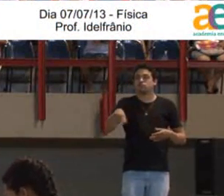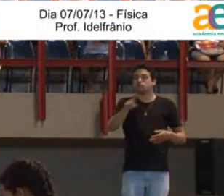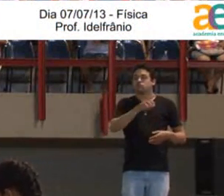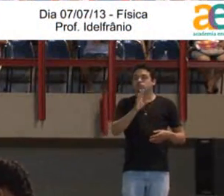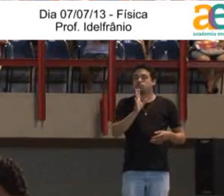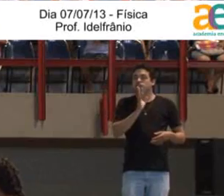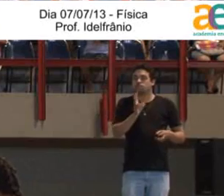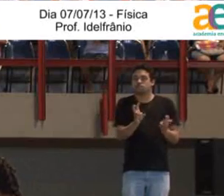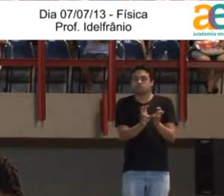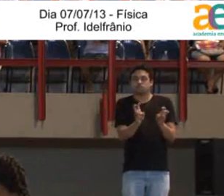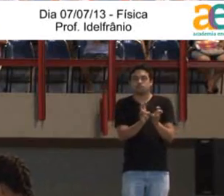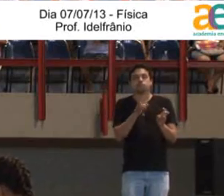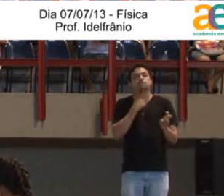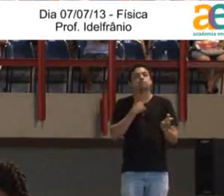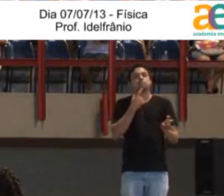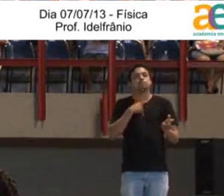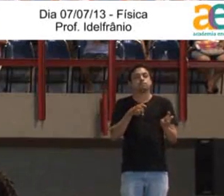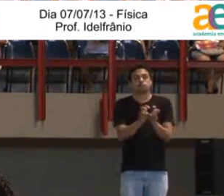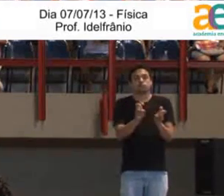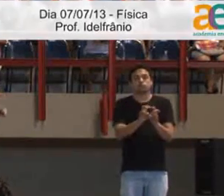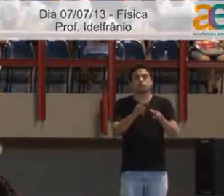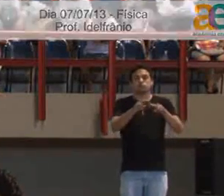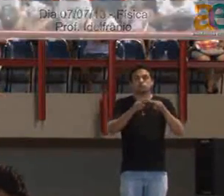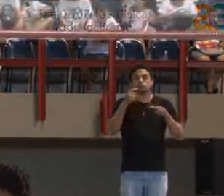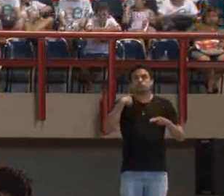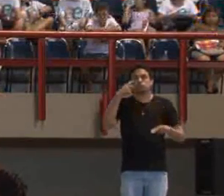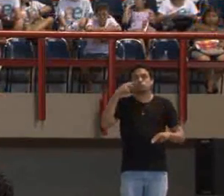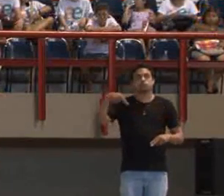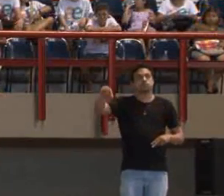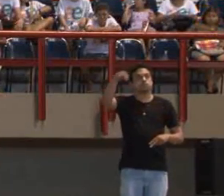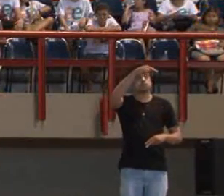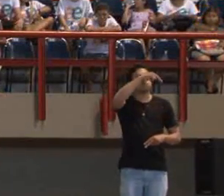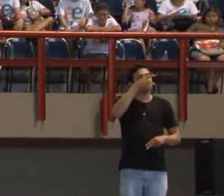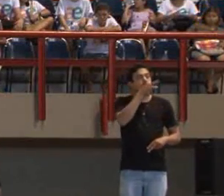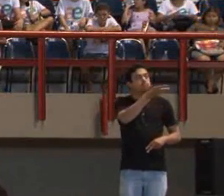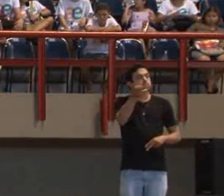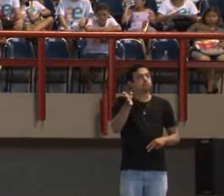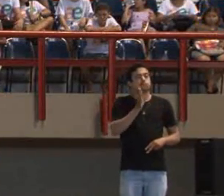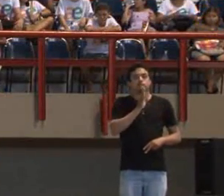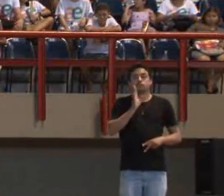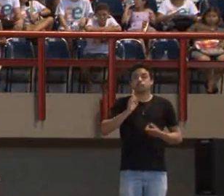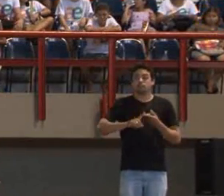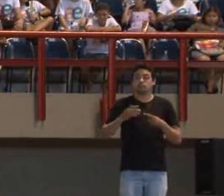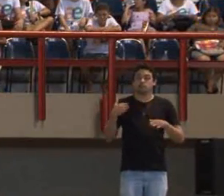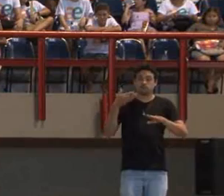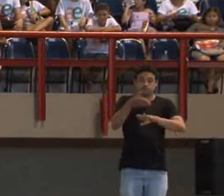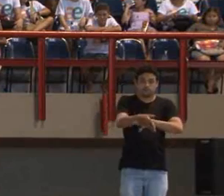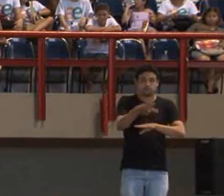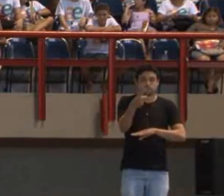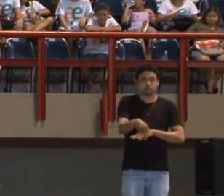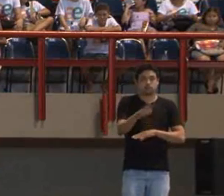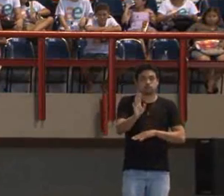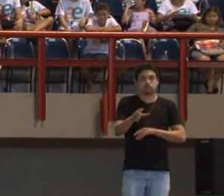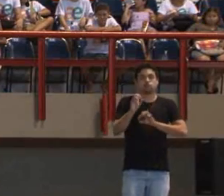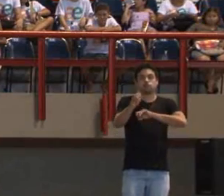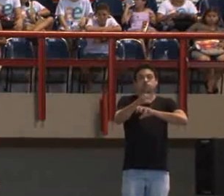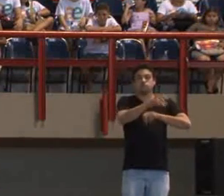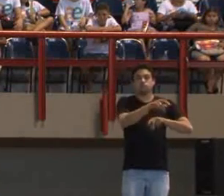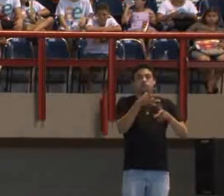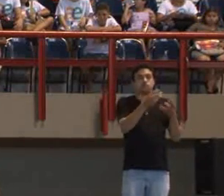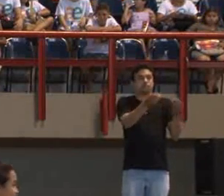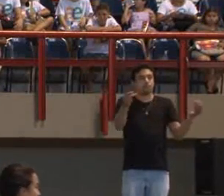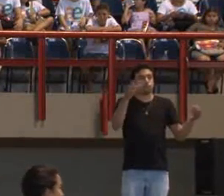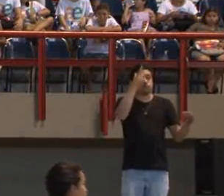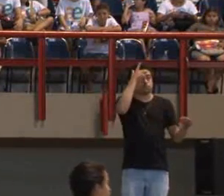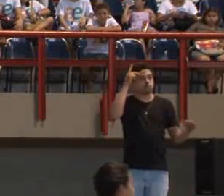futsal um dia quer jogar aqui no Paulo Sarasate, por isso que eu fui dar uma volta para ver. E eu já tinha vindo aqui também para dar aula, mas não tinha sido para